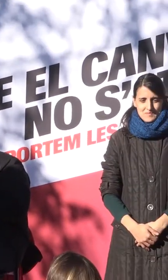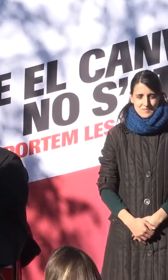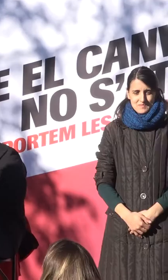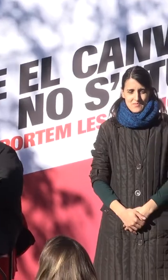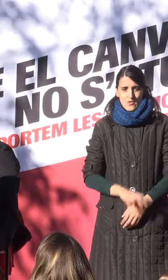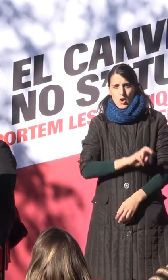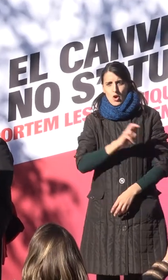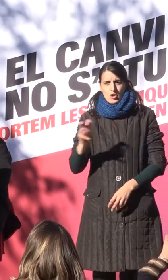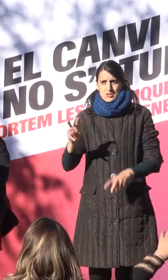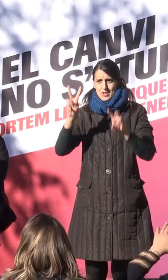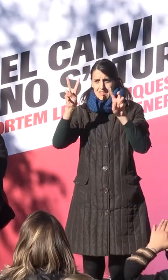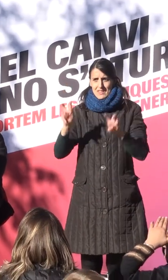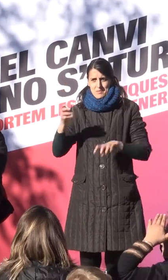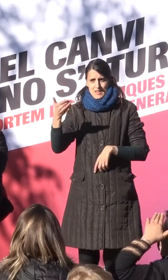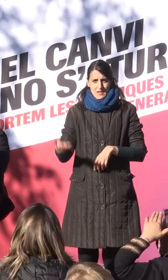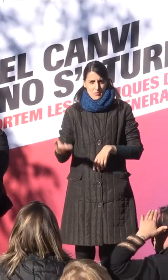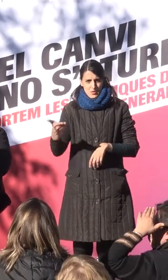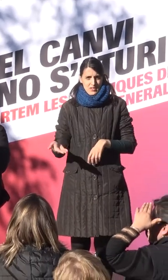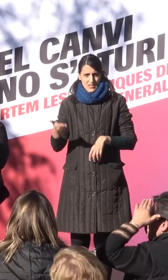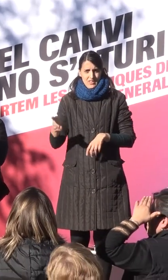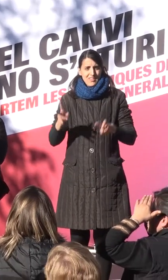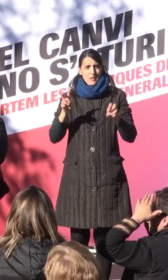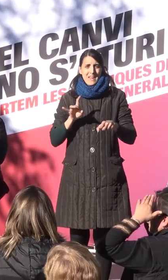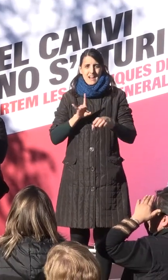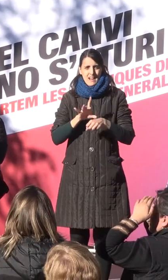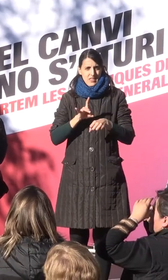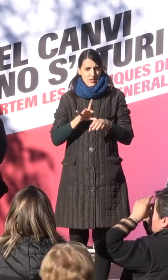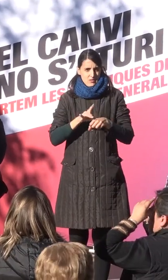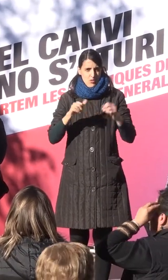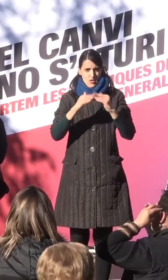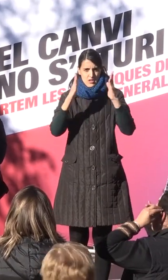hay otro tema muy importante que es el racismo institucional